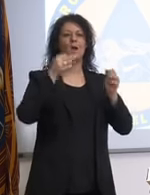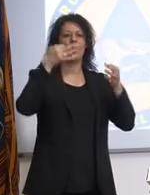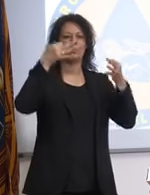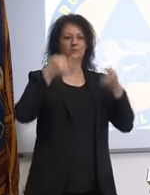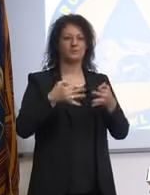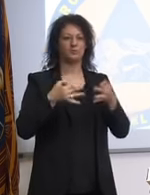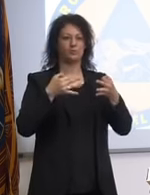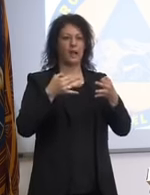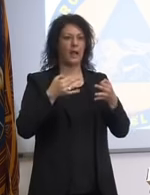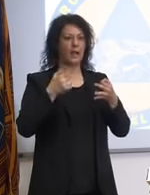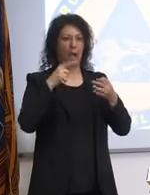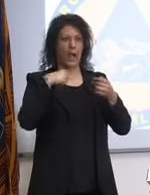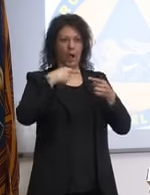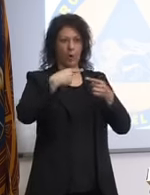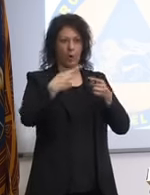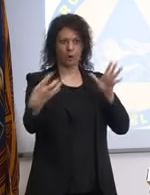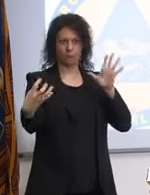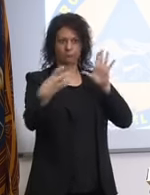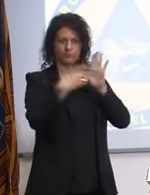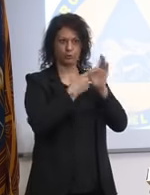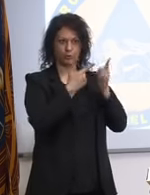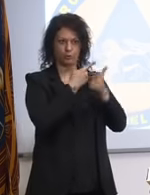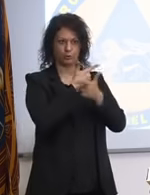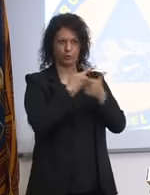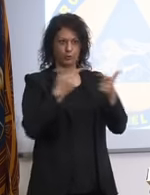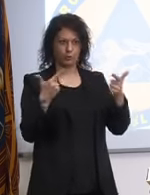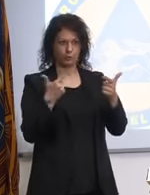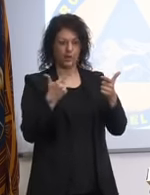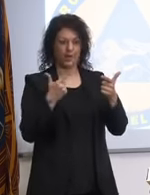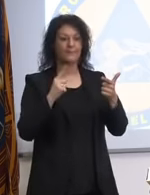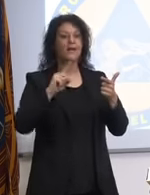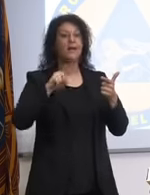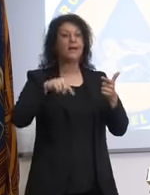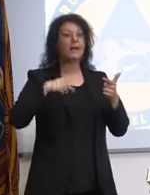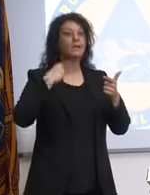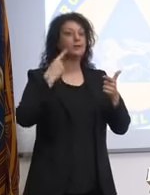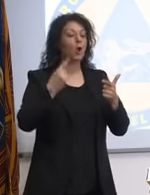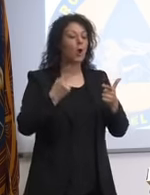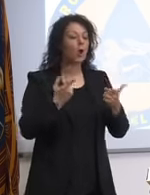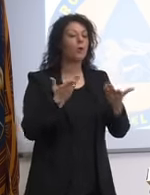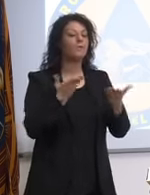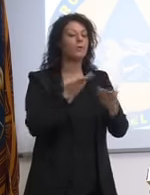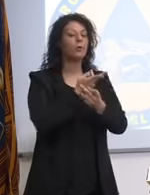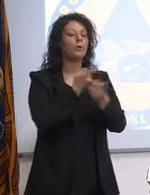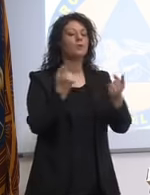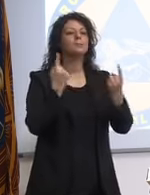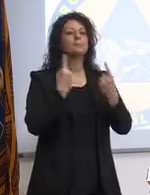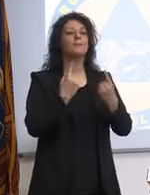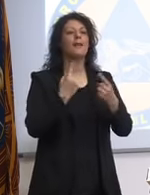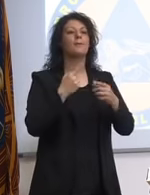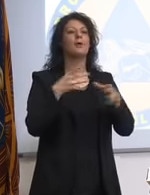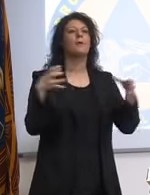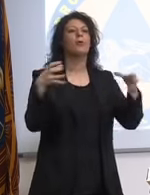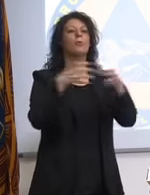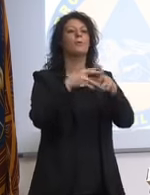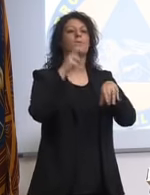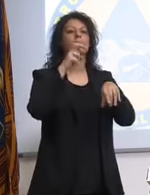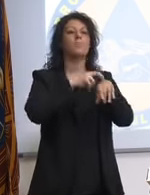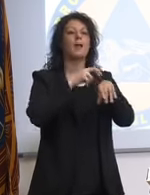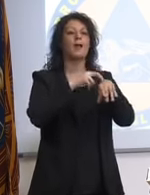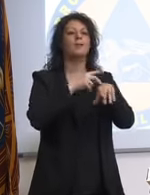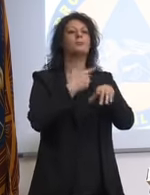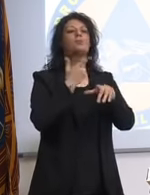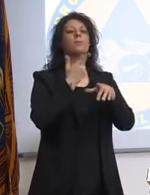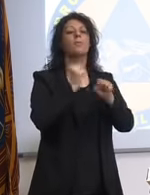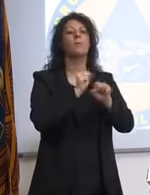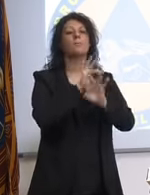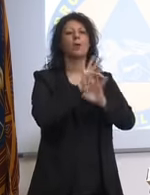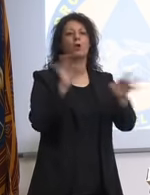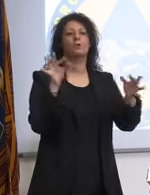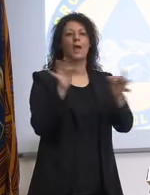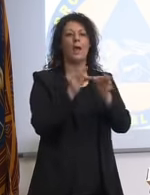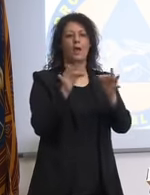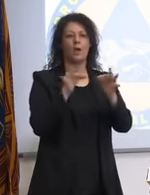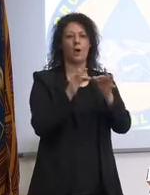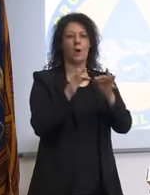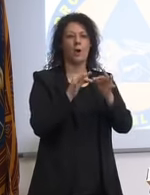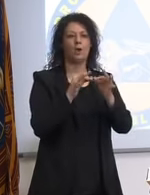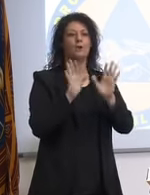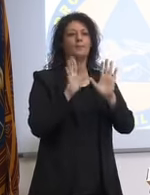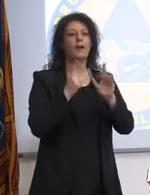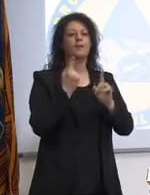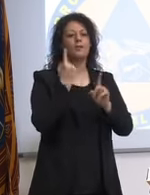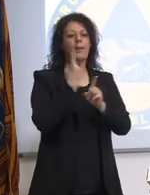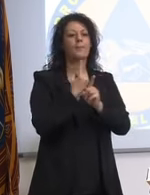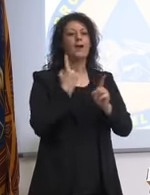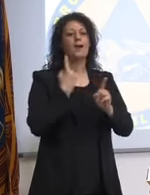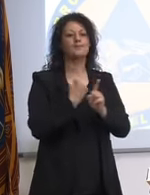ancora uscito, poi anche le parti mediche si sarebbero dette pronte a sottoscrivere, però il dibattito, diciamo, ci sono le rifiniture